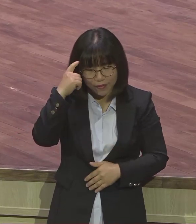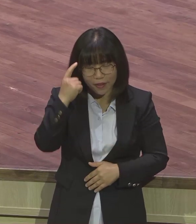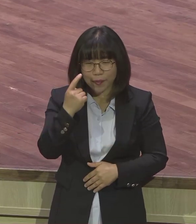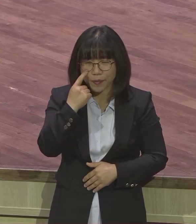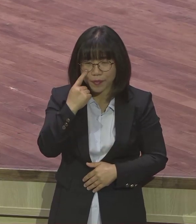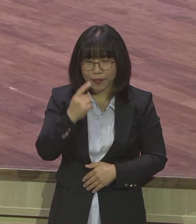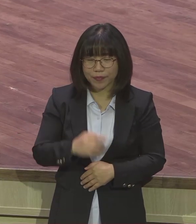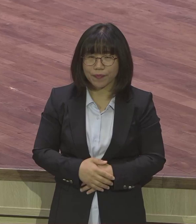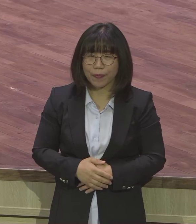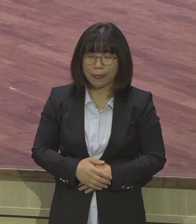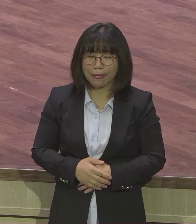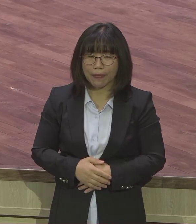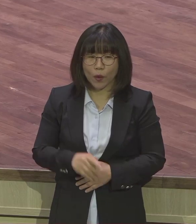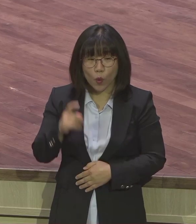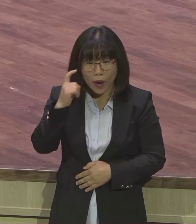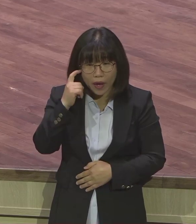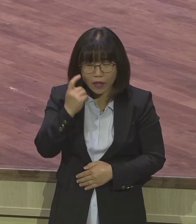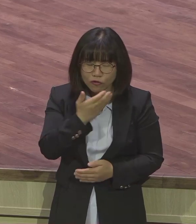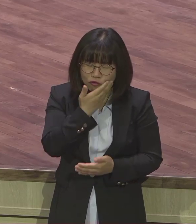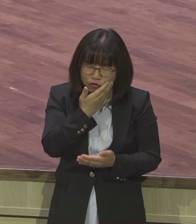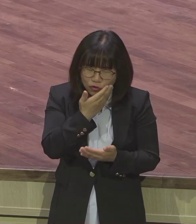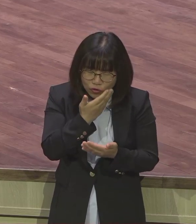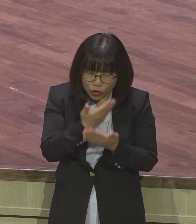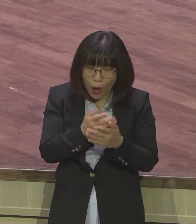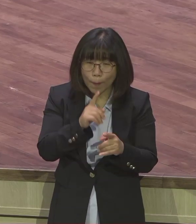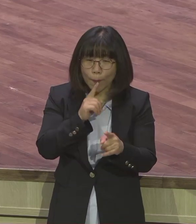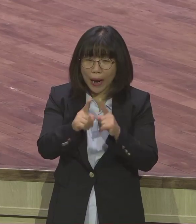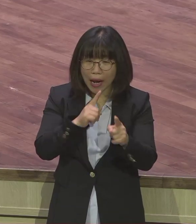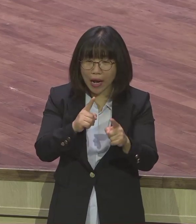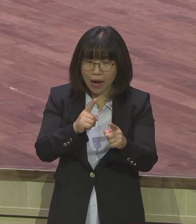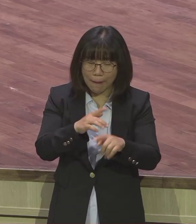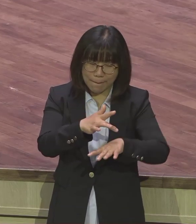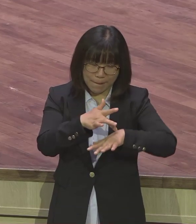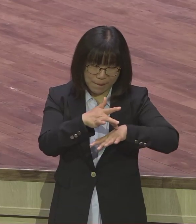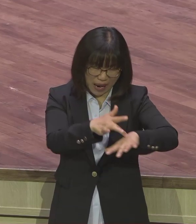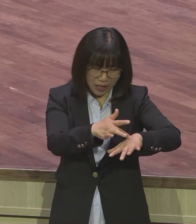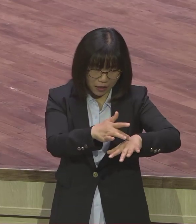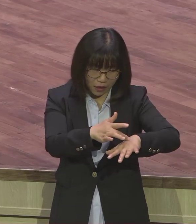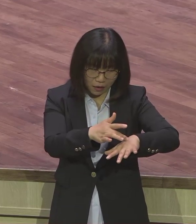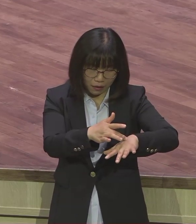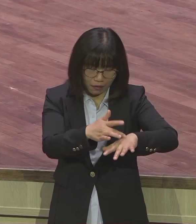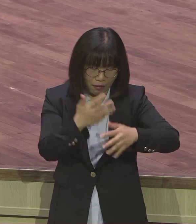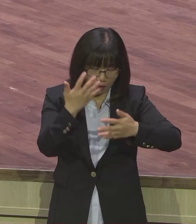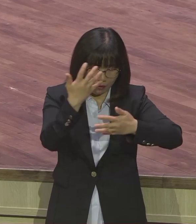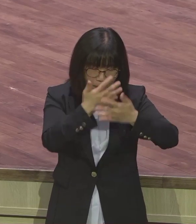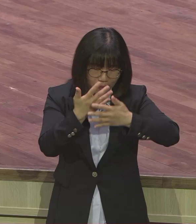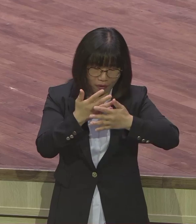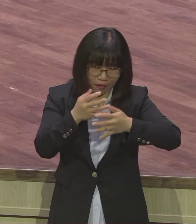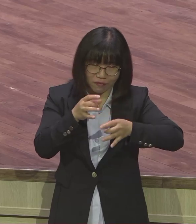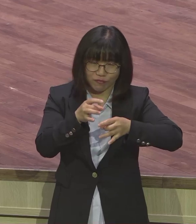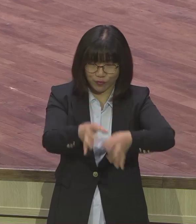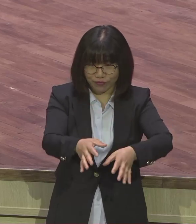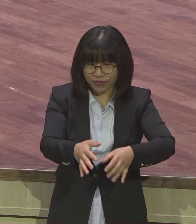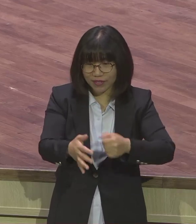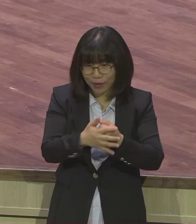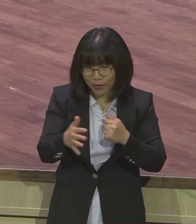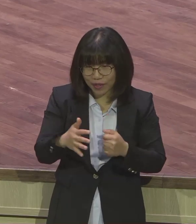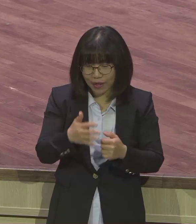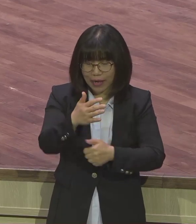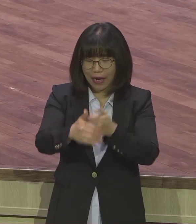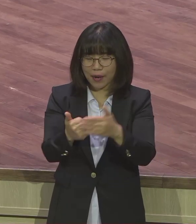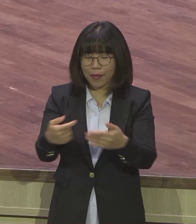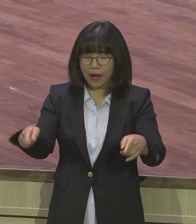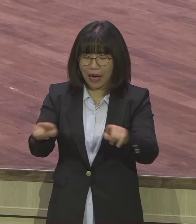이 중요한 말은 마귀가 이걸 잘 이해 못하게 만들어요. 하나님이 함께 하심을 누리는